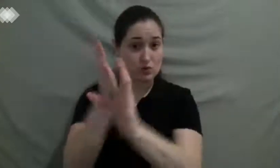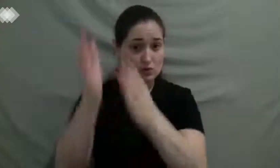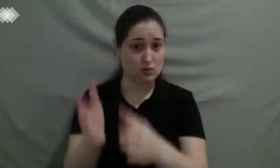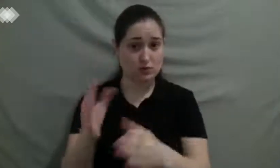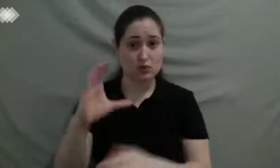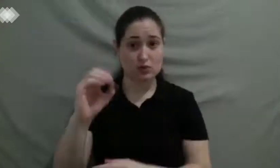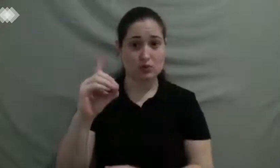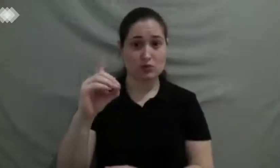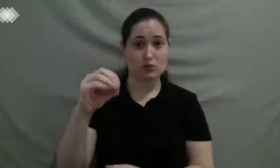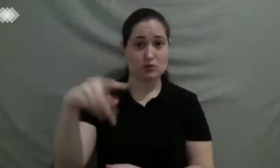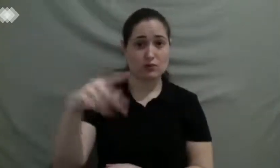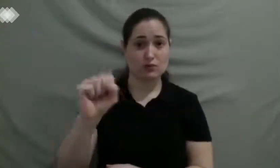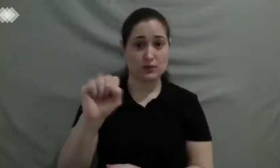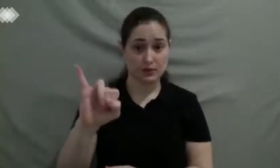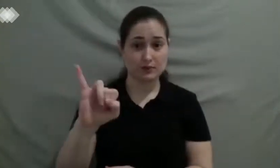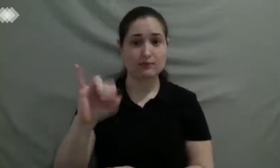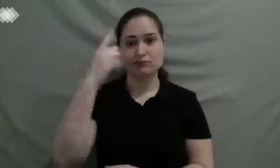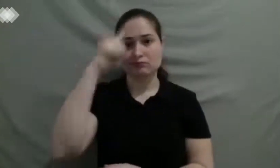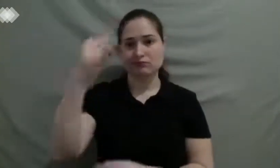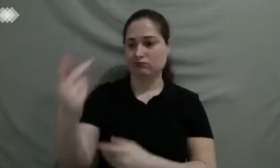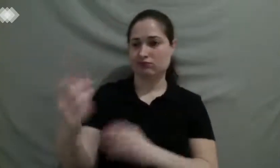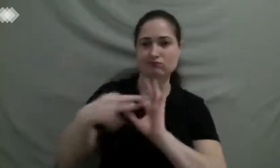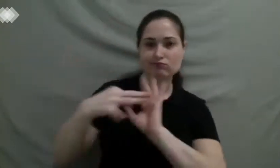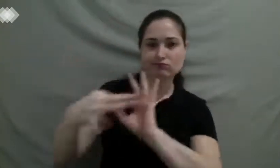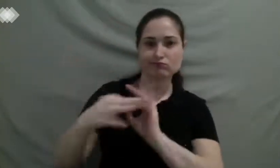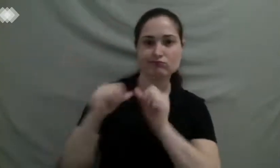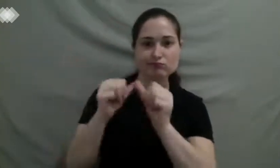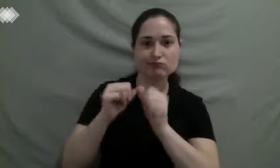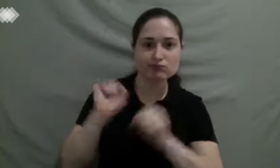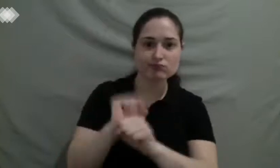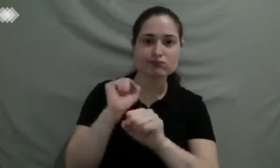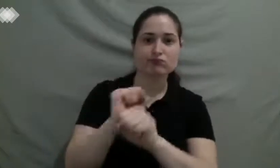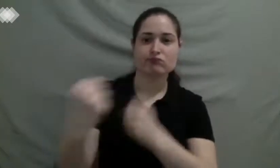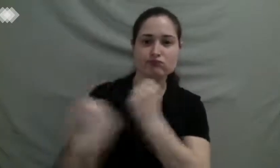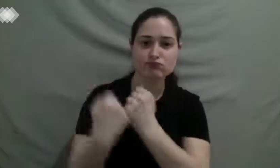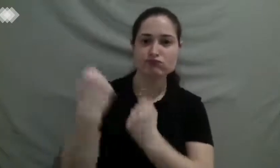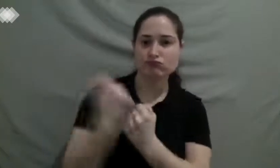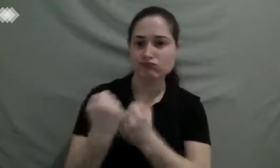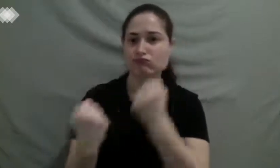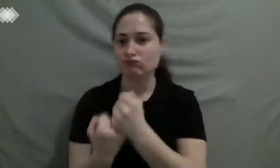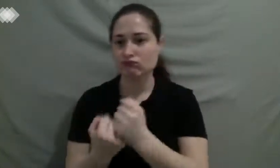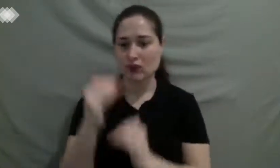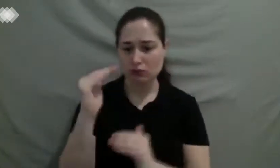para que podamos seguir trabajando y construyendo una sociedad